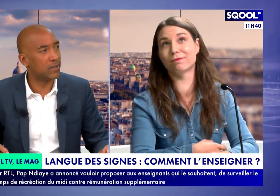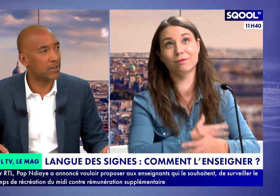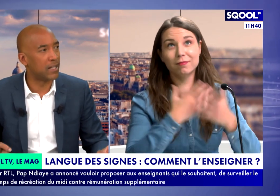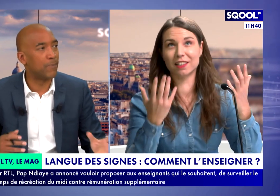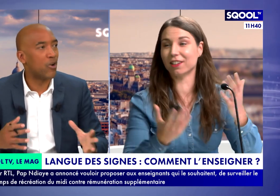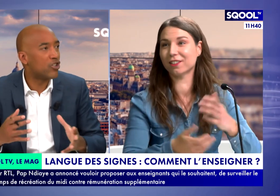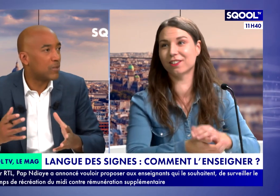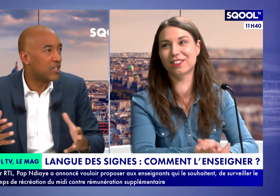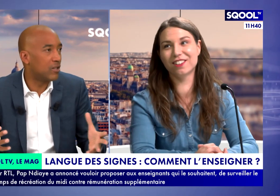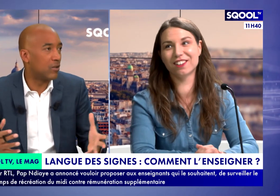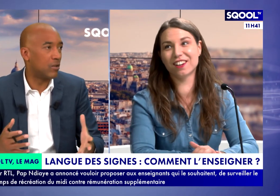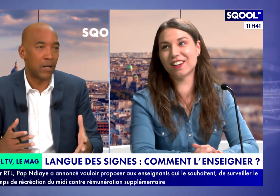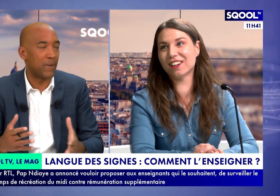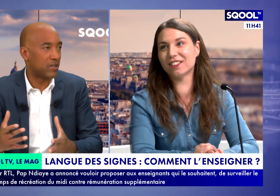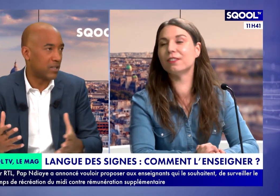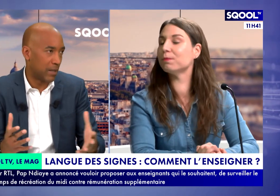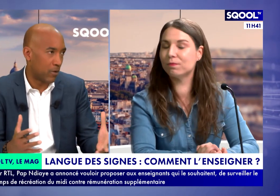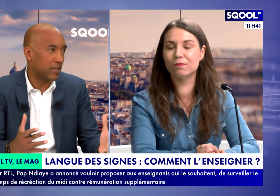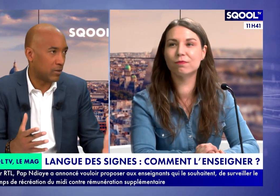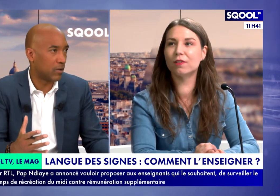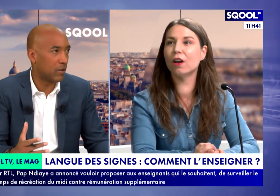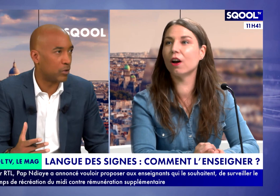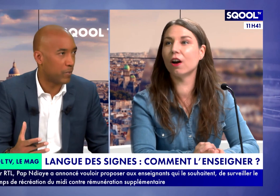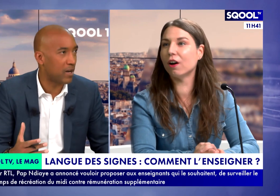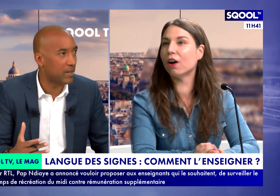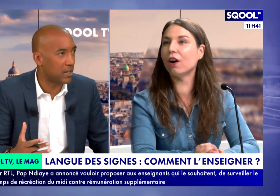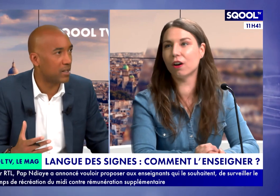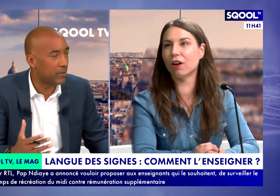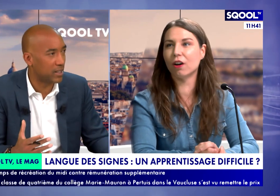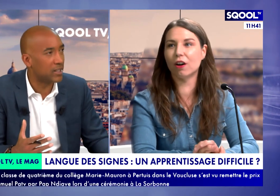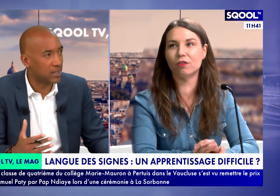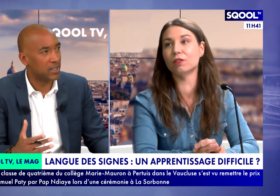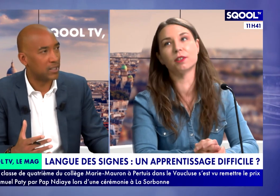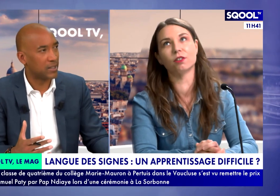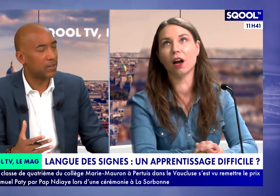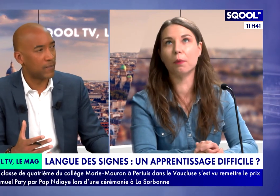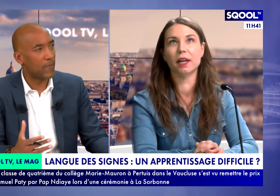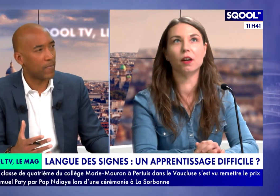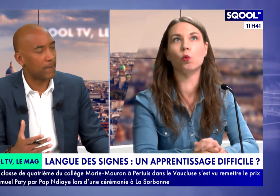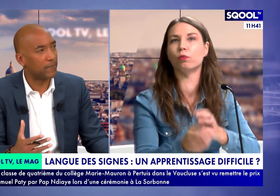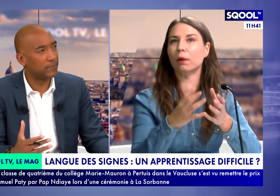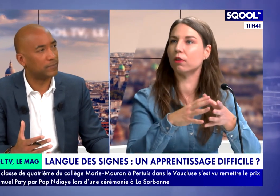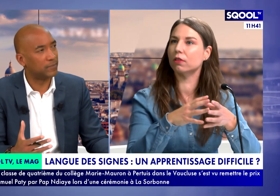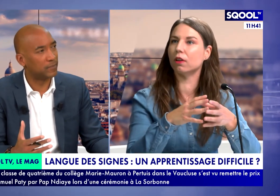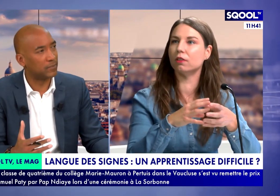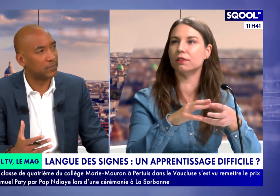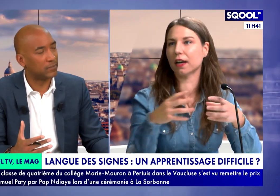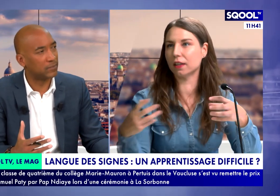Ça dépend, j'imagine, de la personne, si elle apprend vite ou pas, mais... Oui, bien sûr. Après, on peut apprendre des phrases